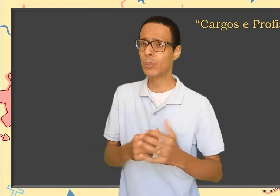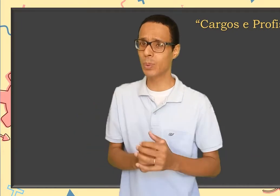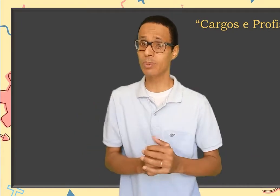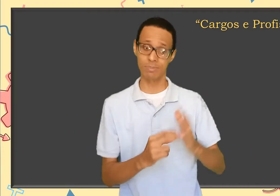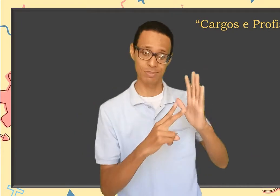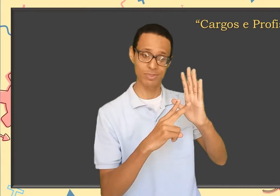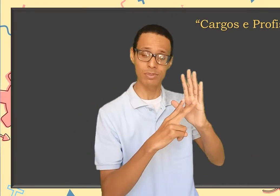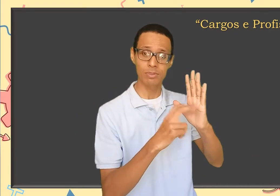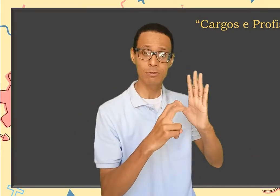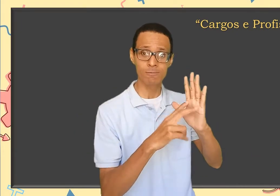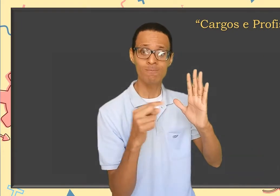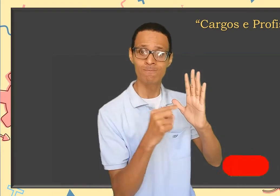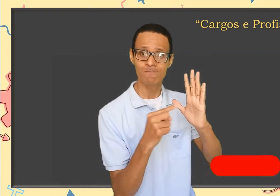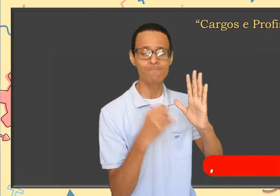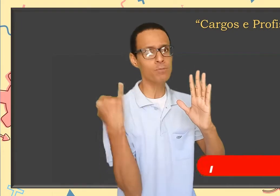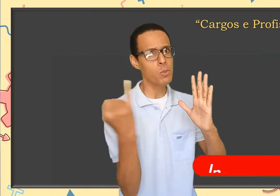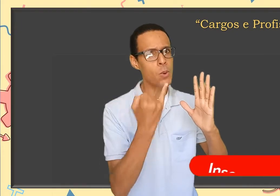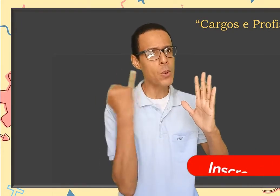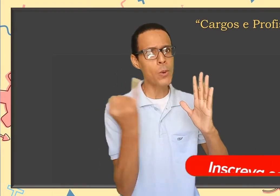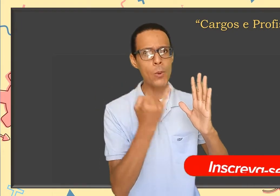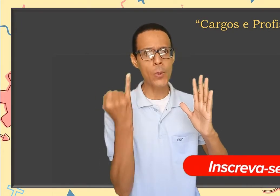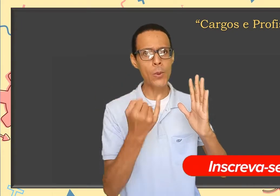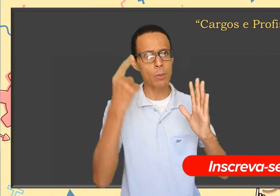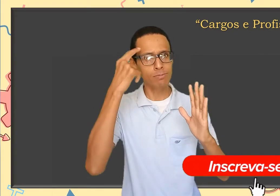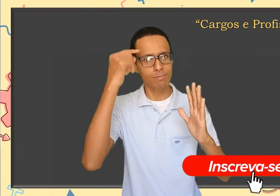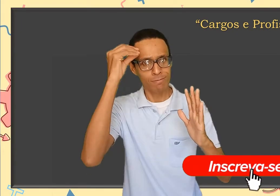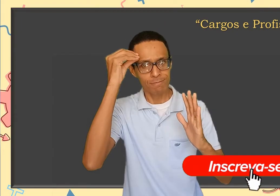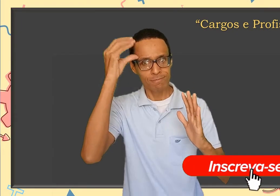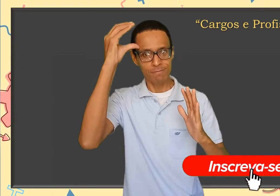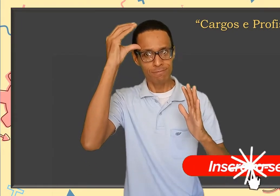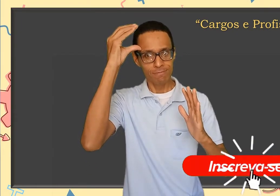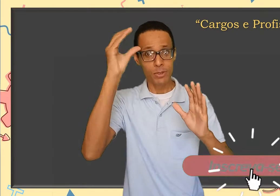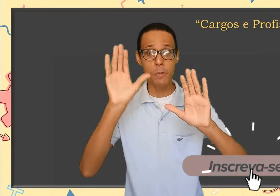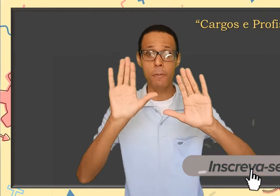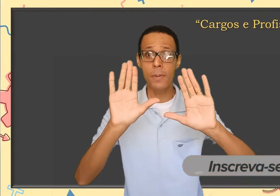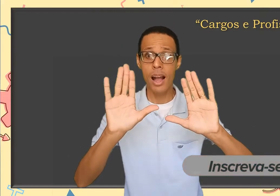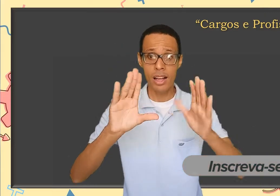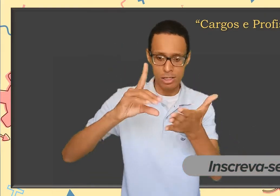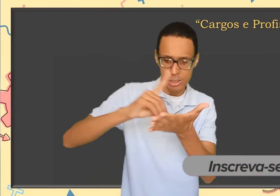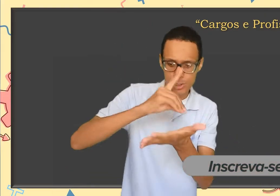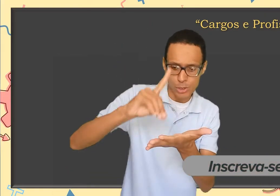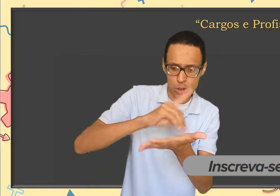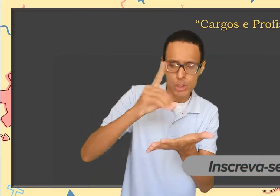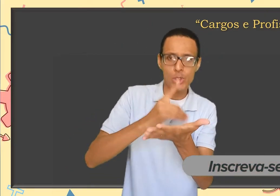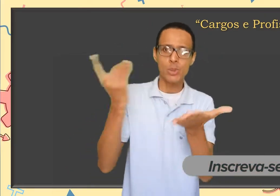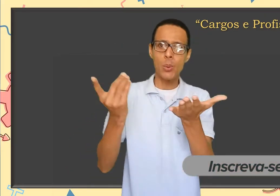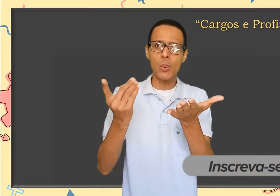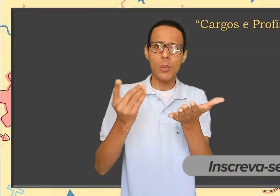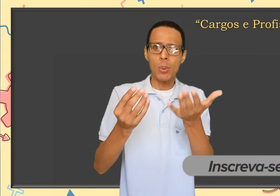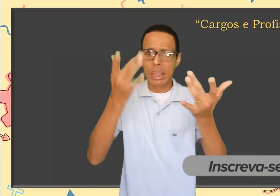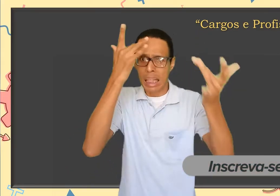Ampliar o nosso vocabulário é sempre necessário. Mas lembre-se,